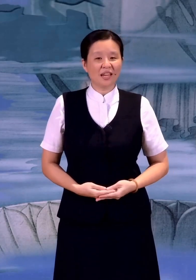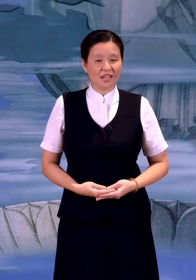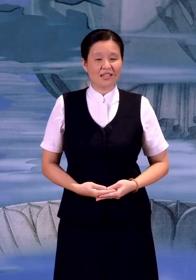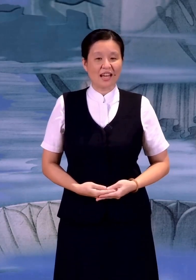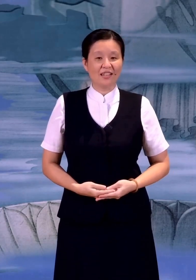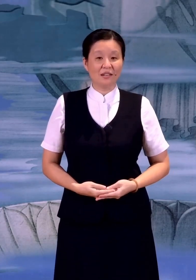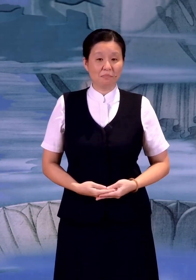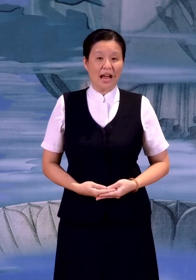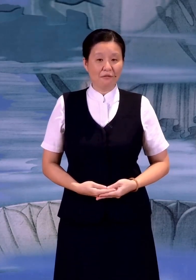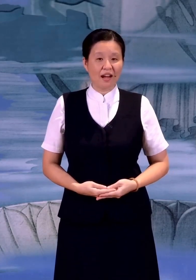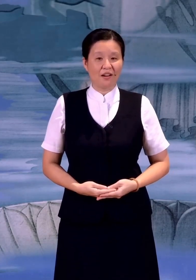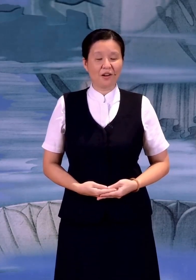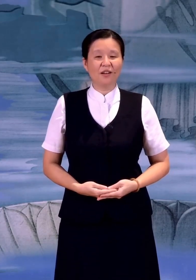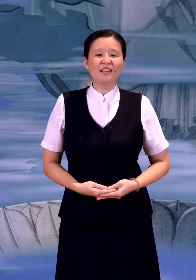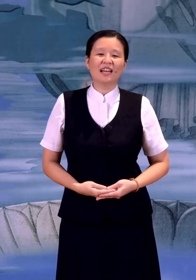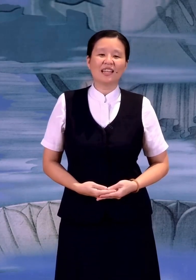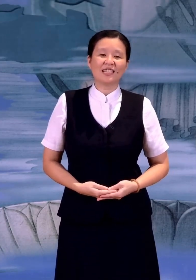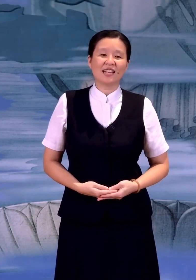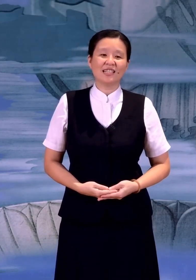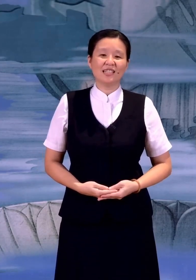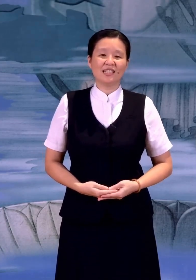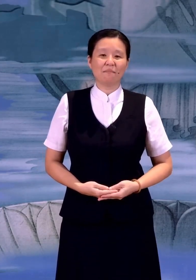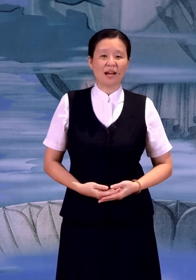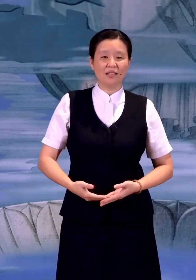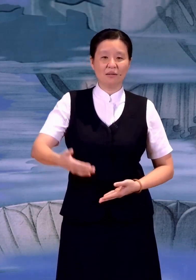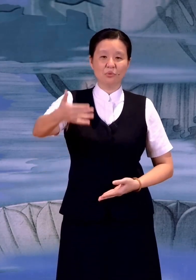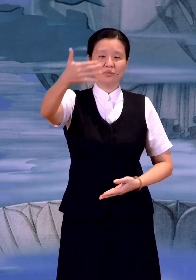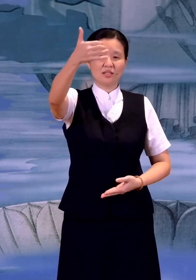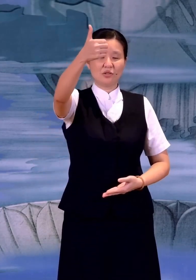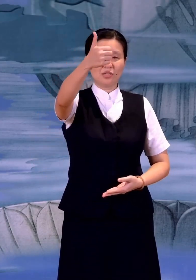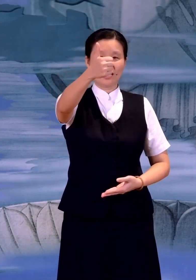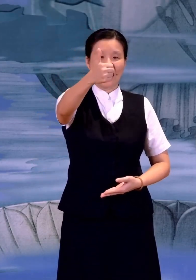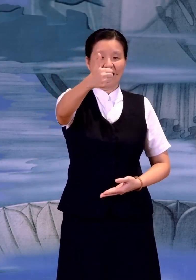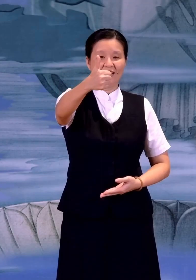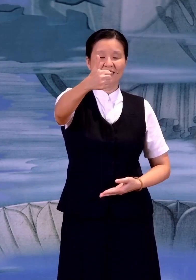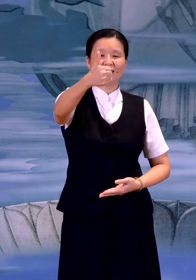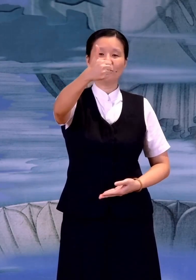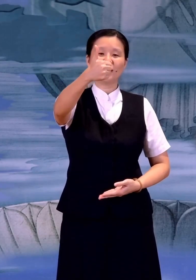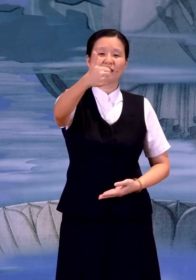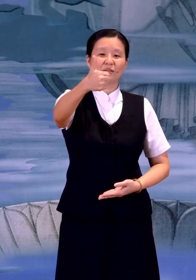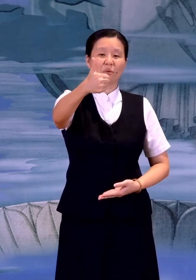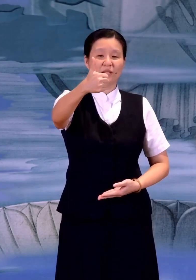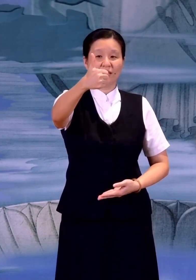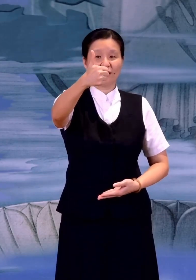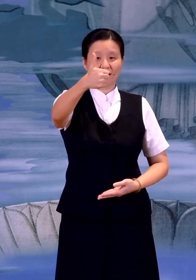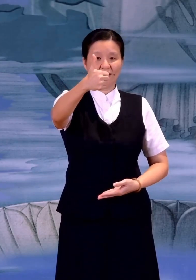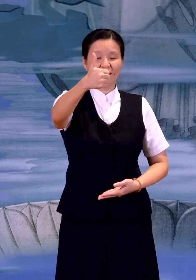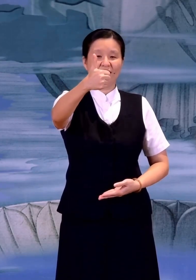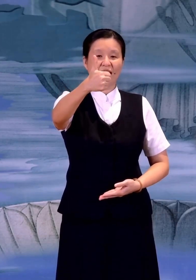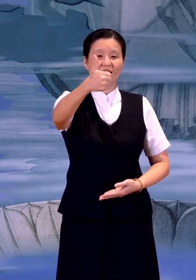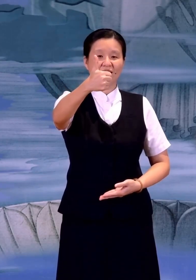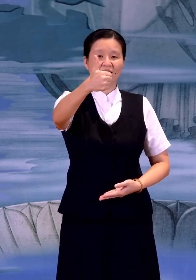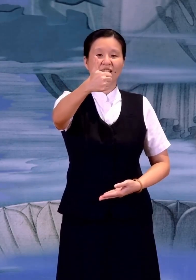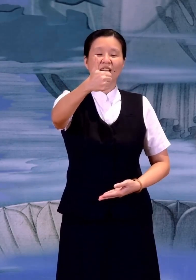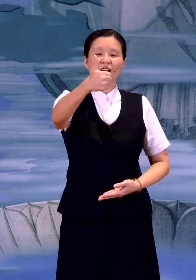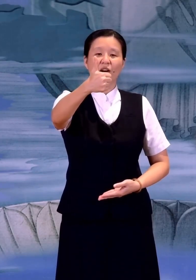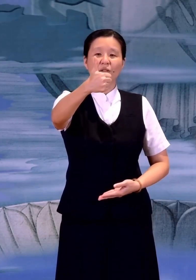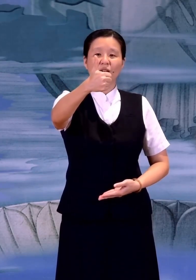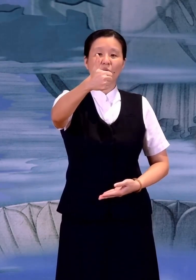感恩的打法哦。那大家一起先把你的拇指举起来，这就像是我们一个人的一个样子。然后呢，我们